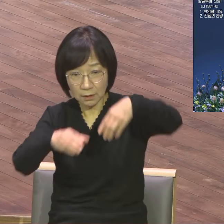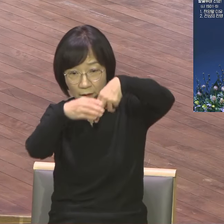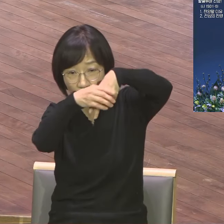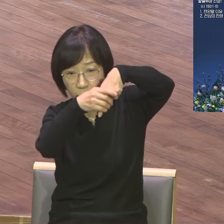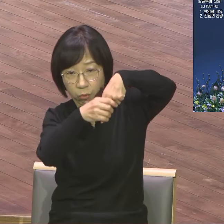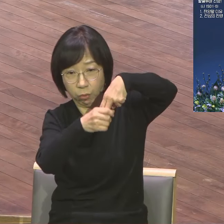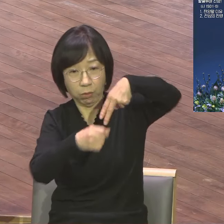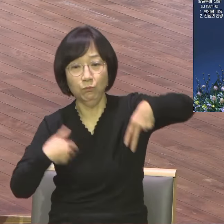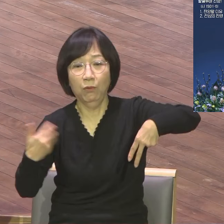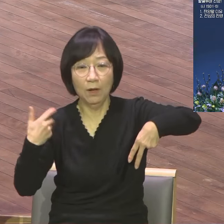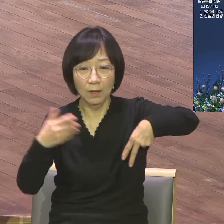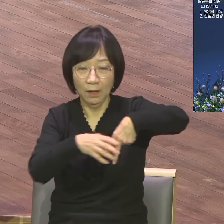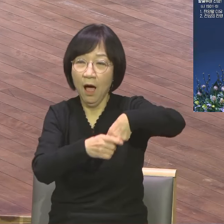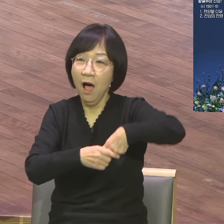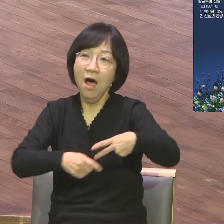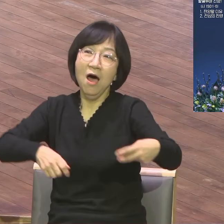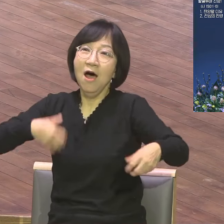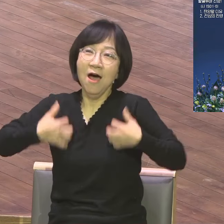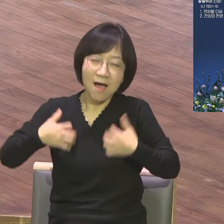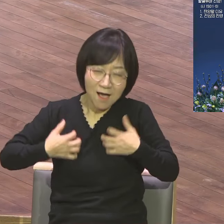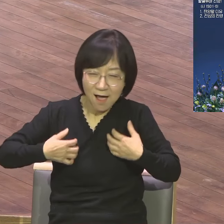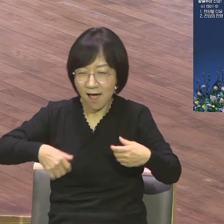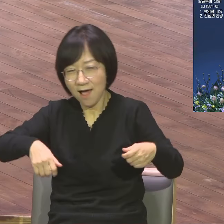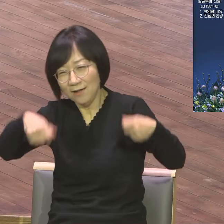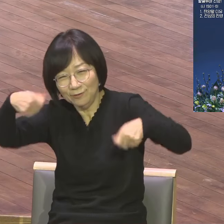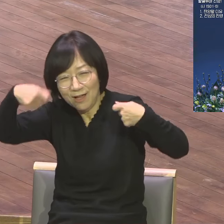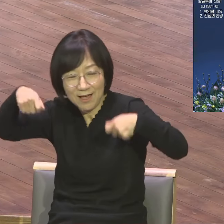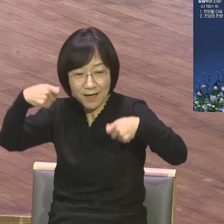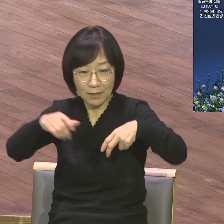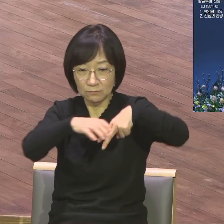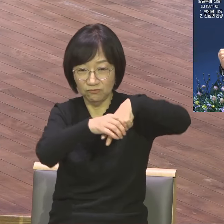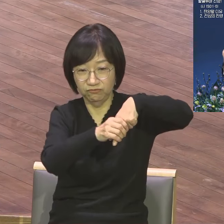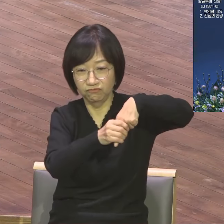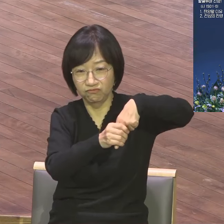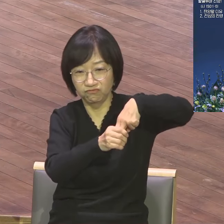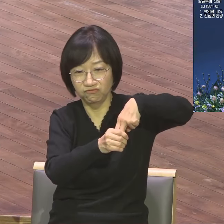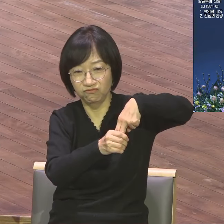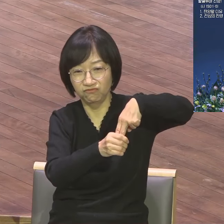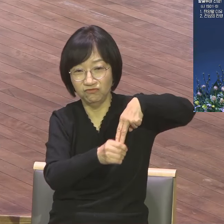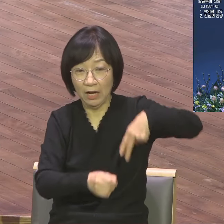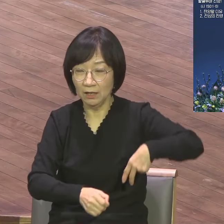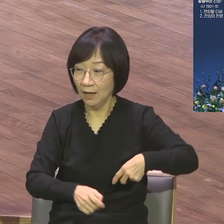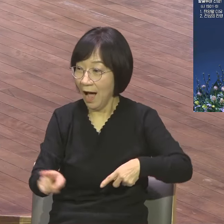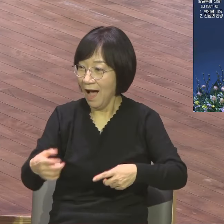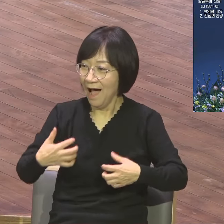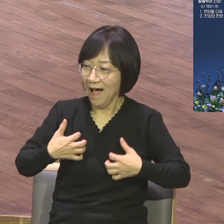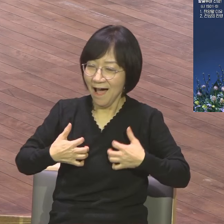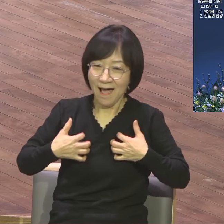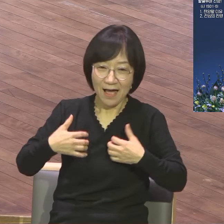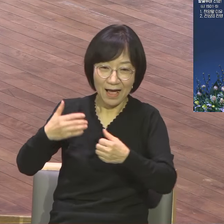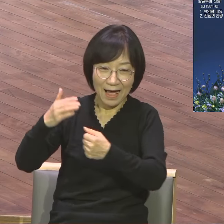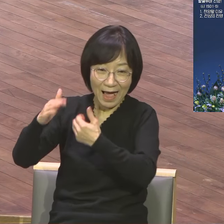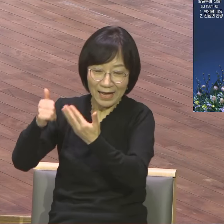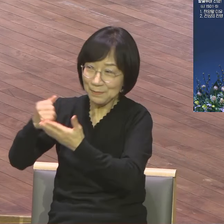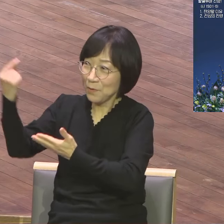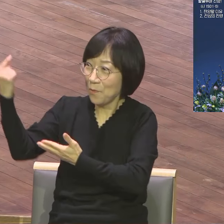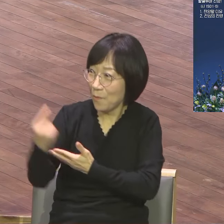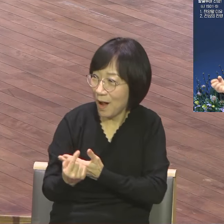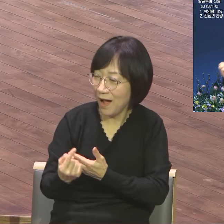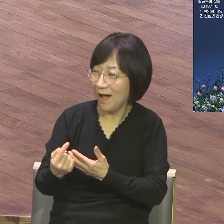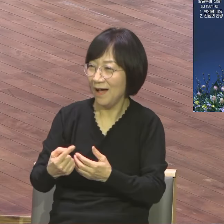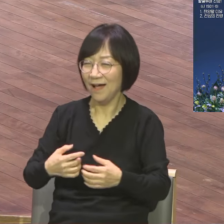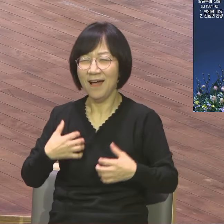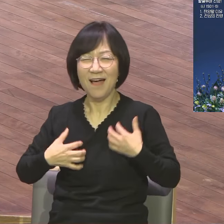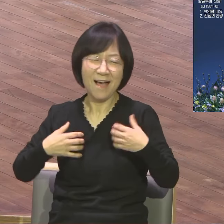줄도 모르고 춤을 추었어요. 춤을 추며 찬양했어요. 법궤가 오니까 야 하나님 우리 드디어 오신다